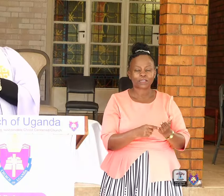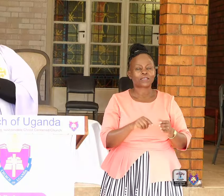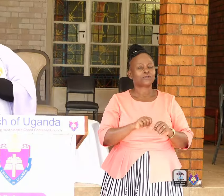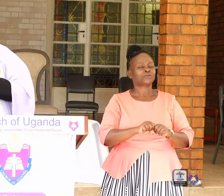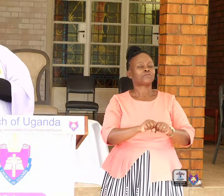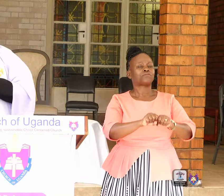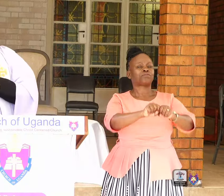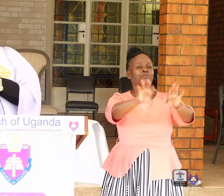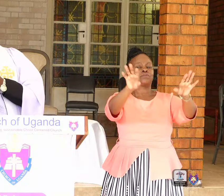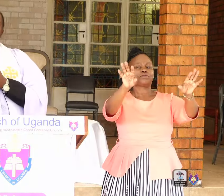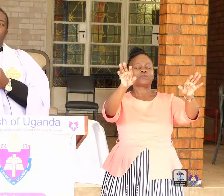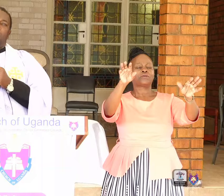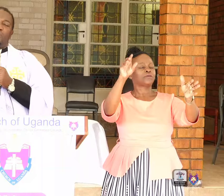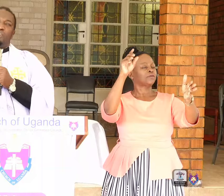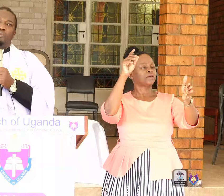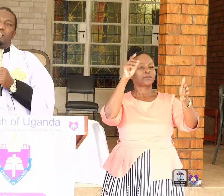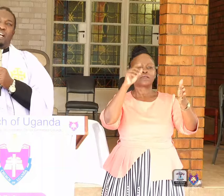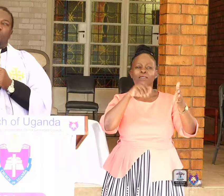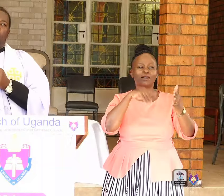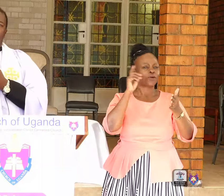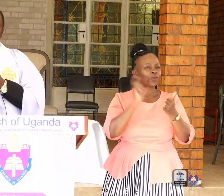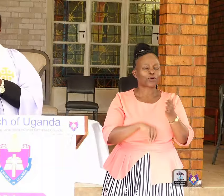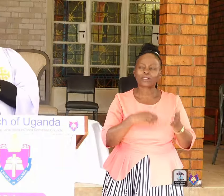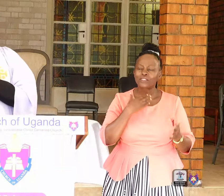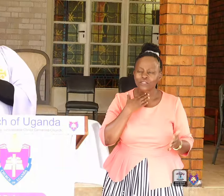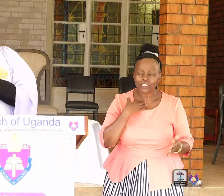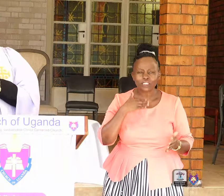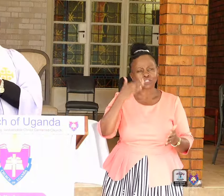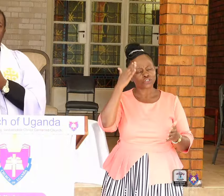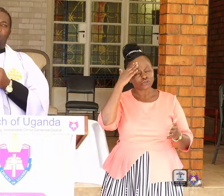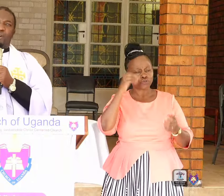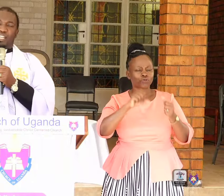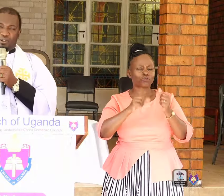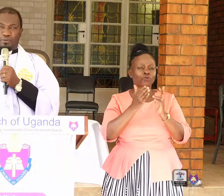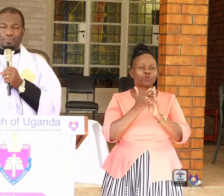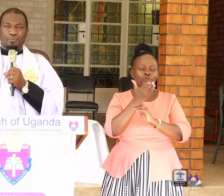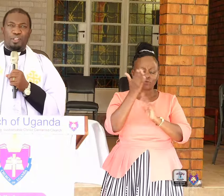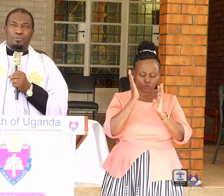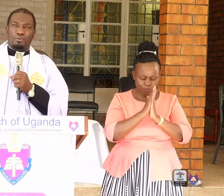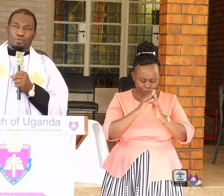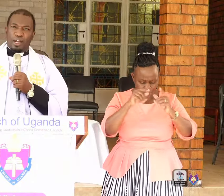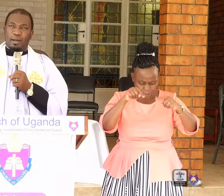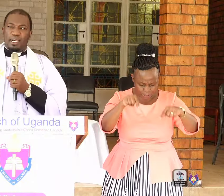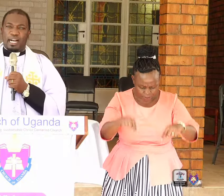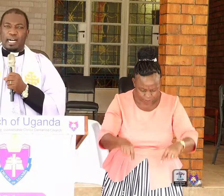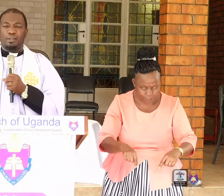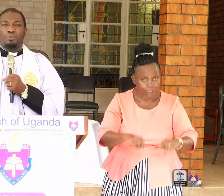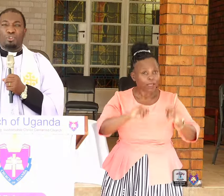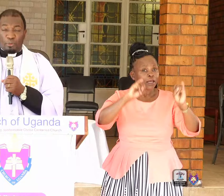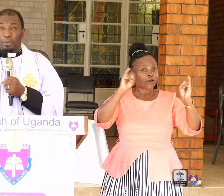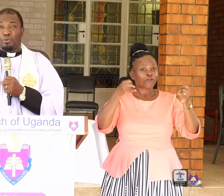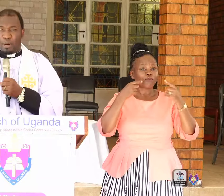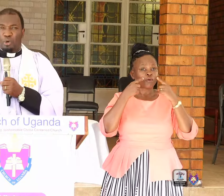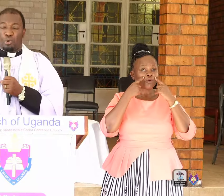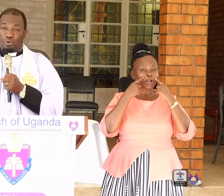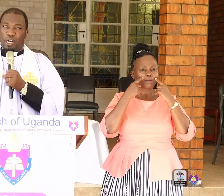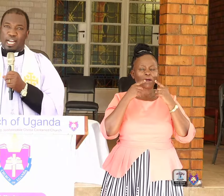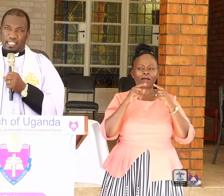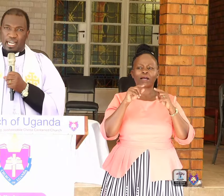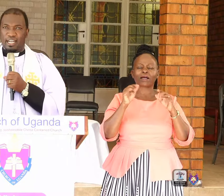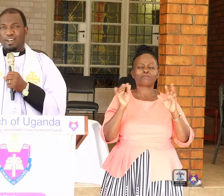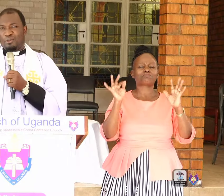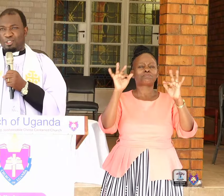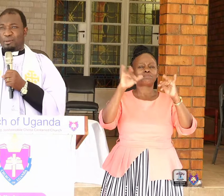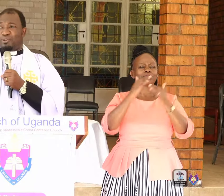okutuusaako buli kiweetaaga okumanya mu kusaba kwa leero. Fuba okulaba nga osobola okubaako